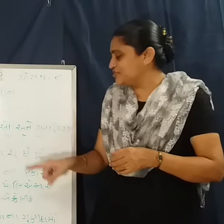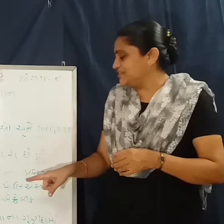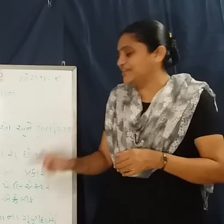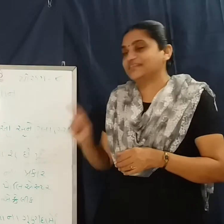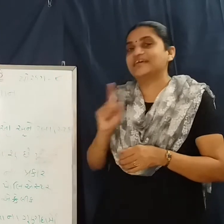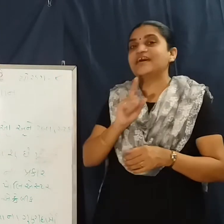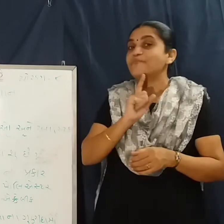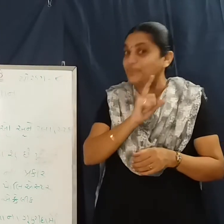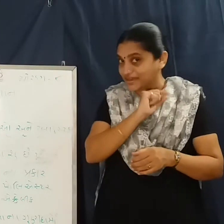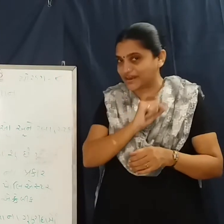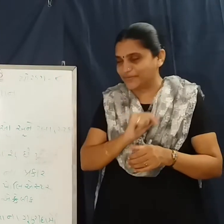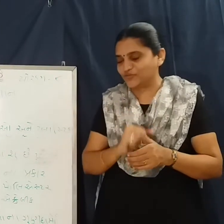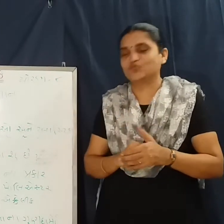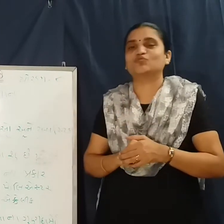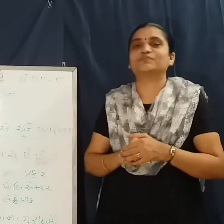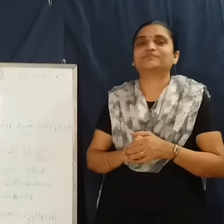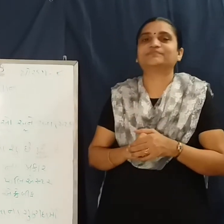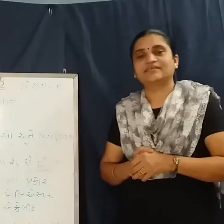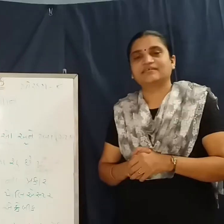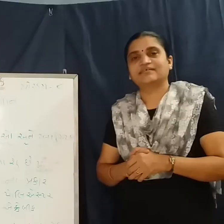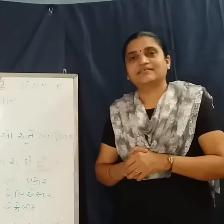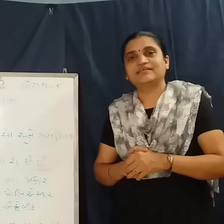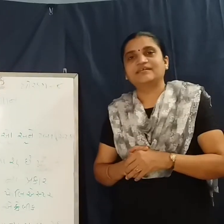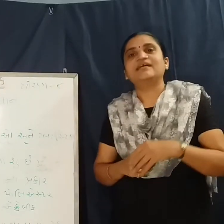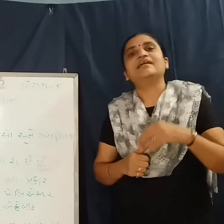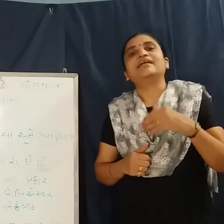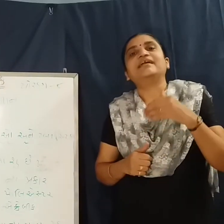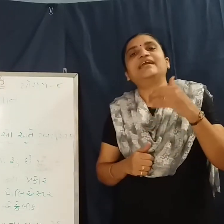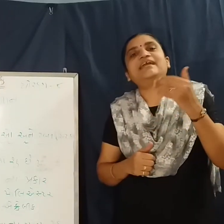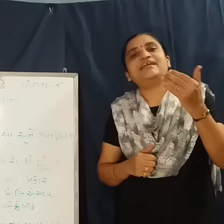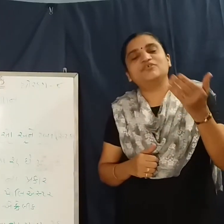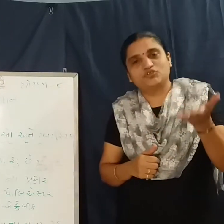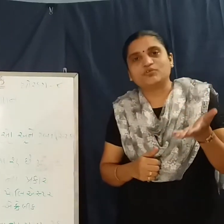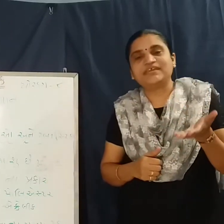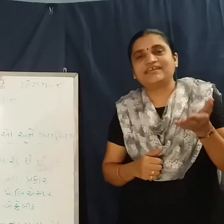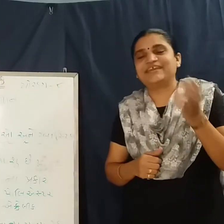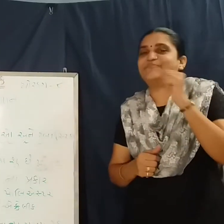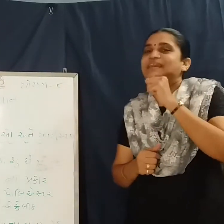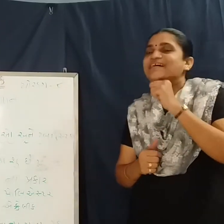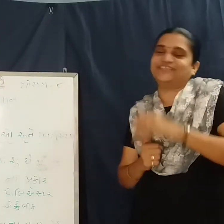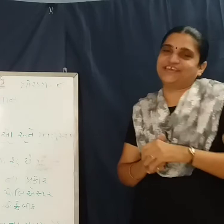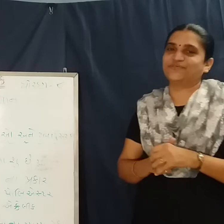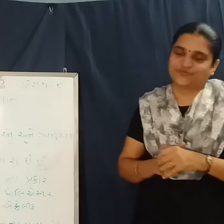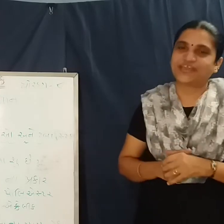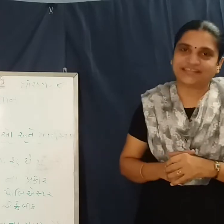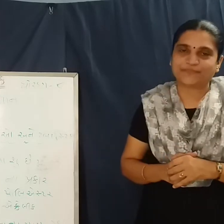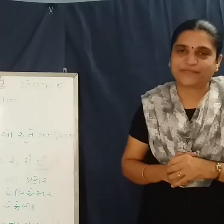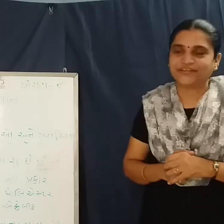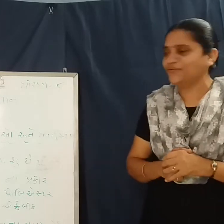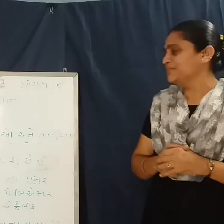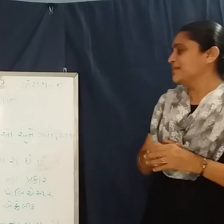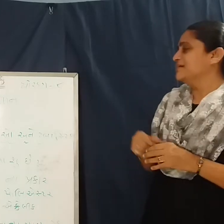સંશ્લેષિત રેસાના પ્રકાર આપણે જોશું એ જોઈએ, એ પહેલાં હજી એક વસ્તુ યાદ અપાવી દઉં